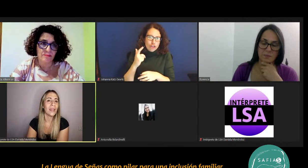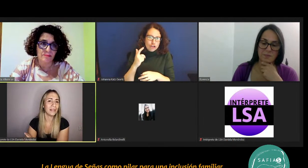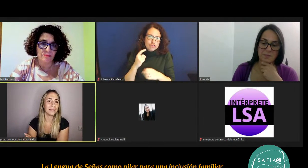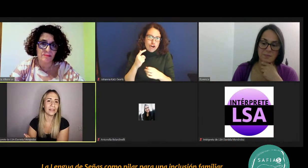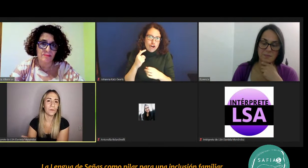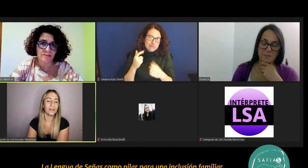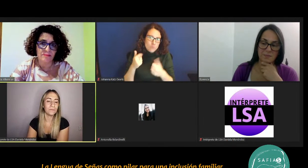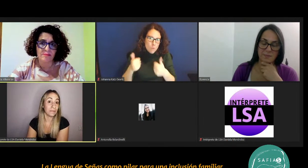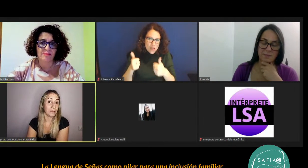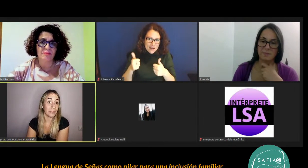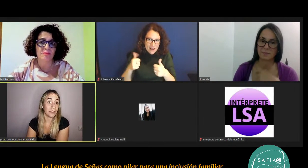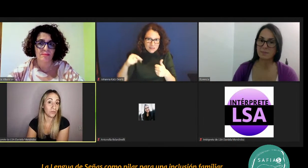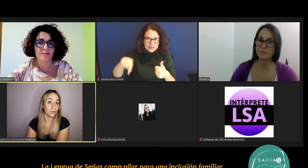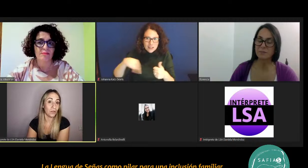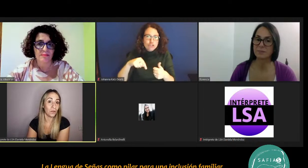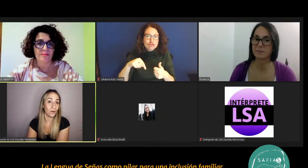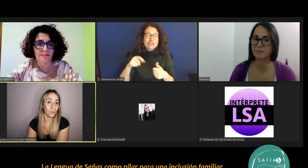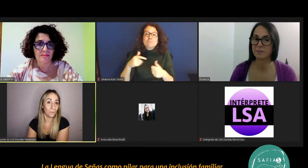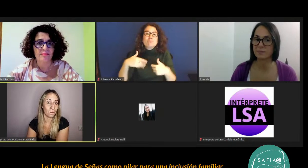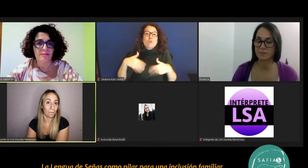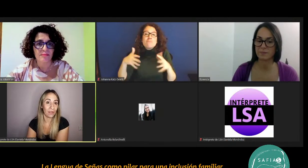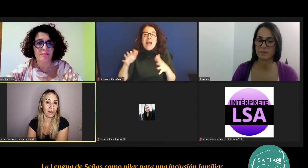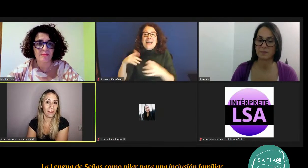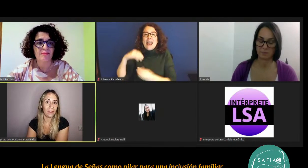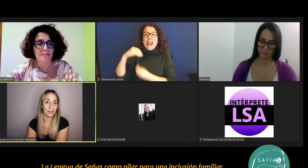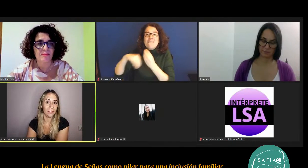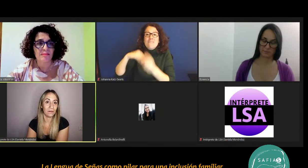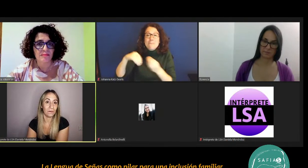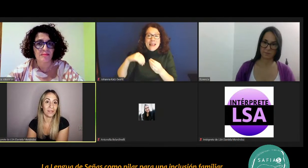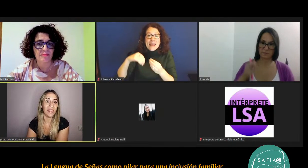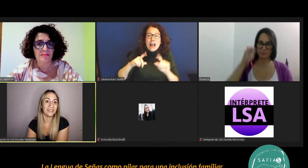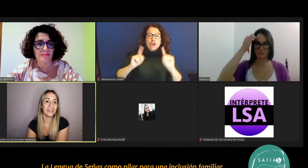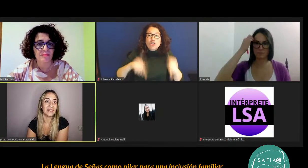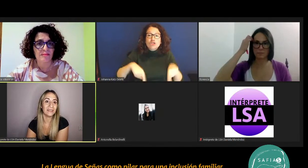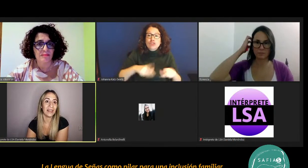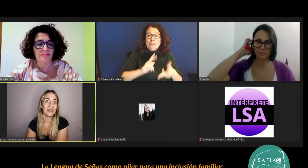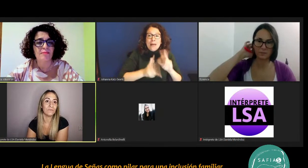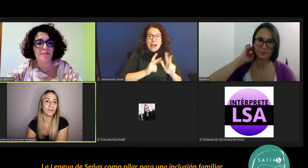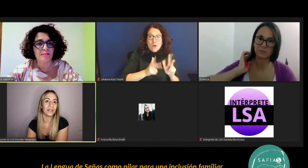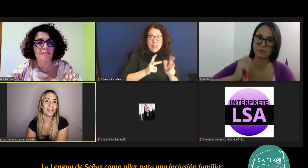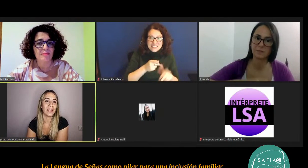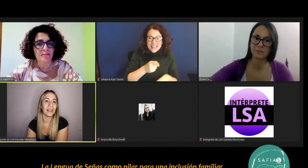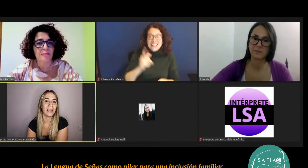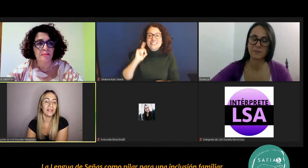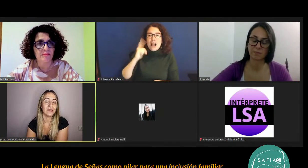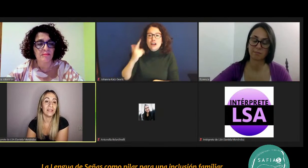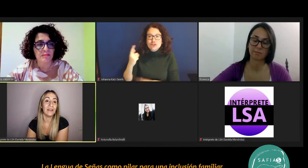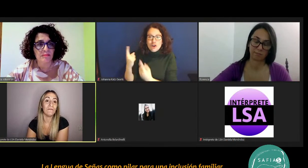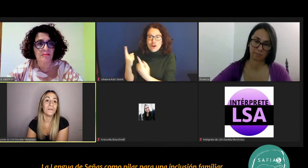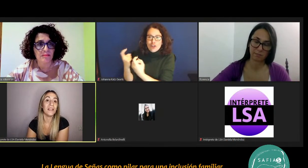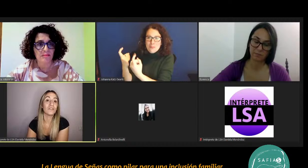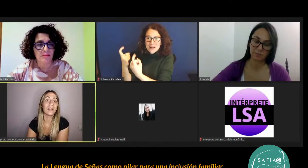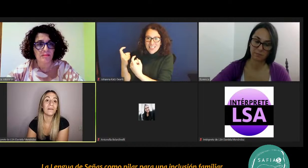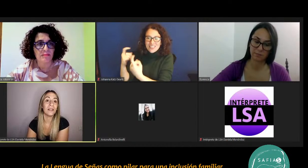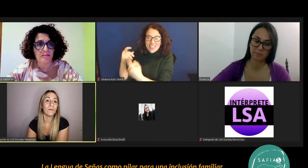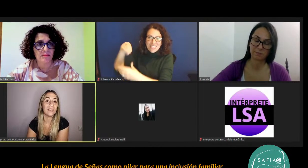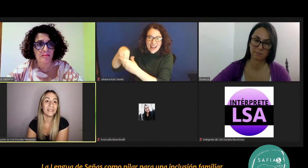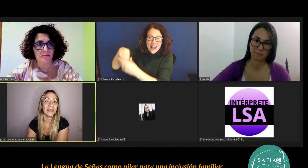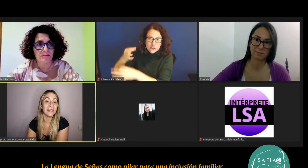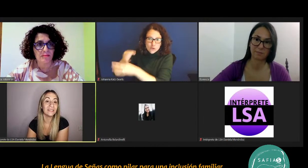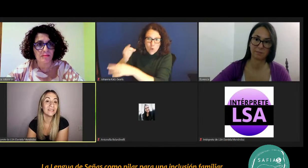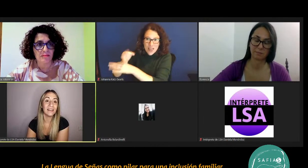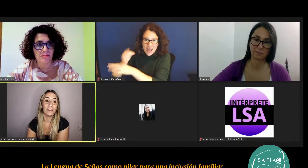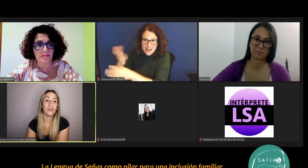todo bien, haces todo bien, el chico sordo va a aprender, ¿sí? O sea, es importante que si las familias no saben lengua